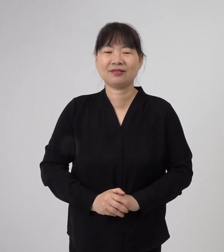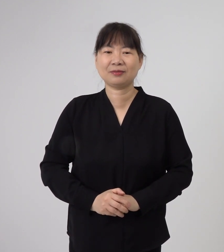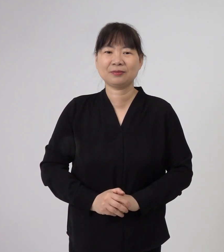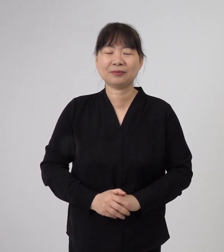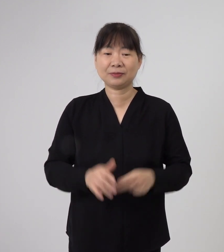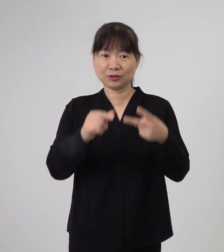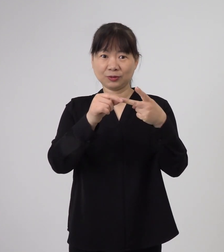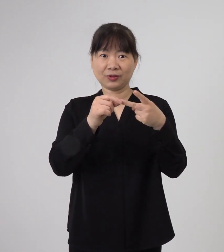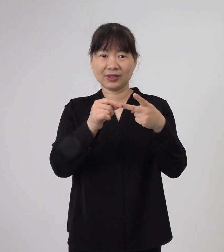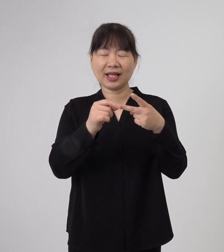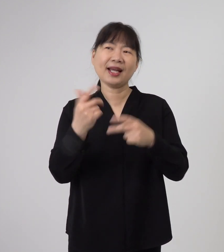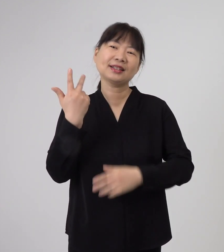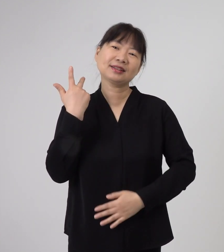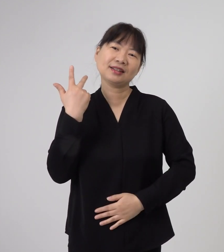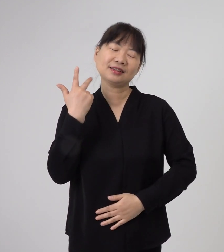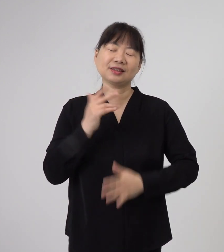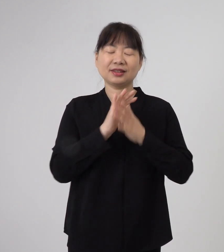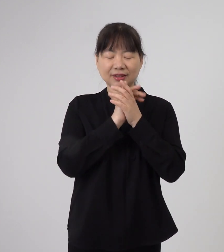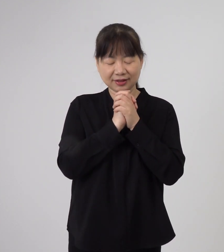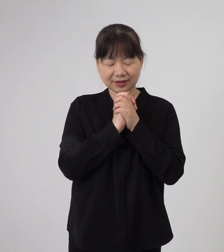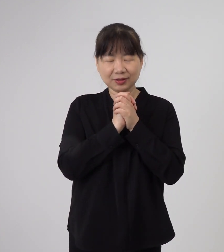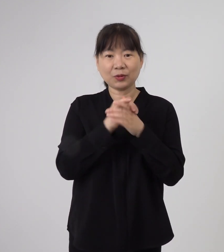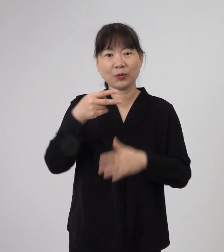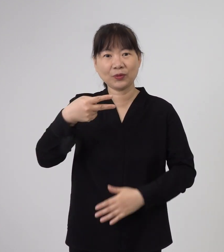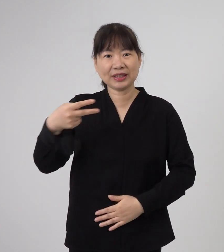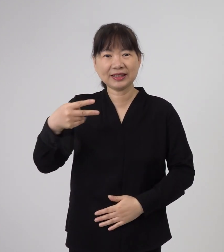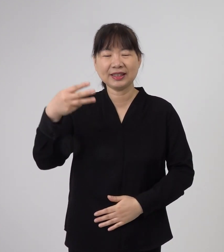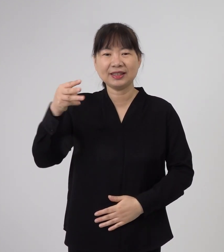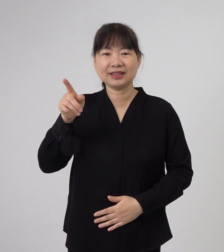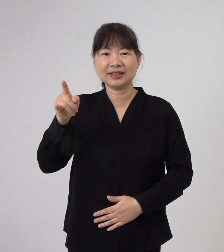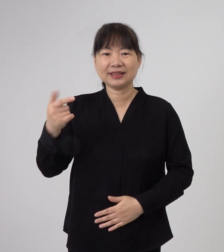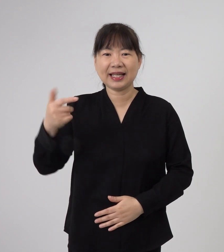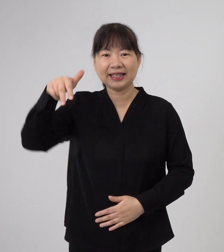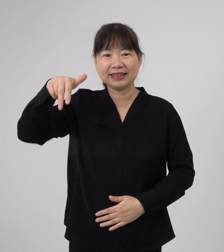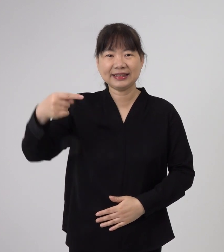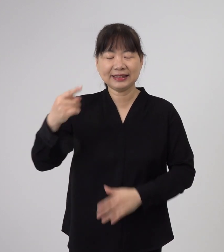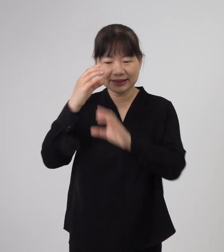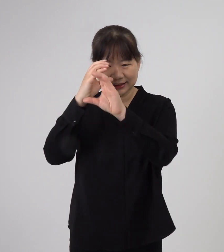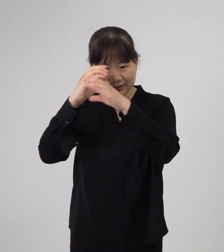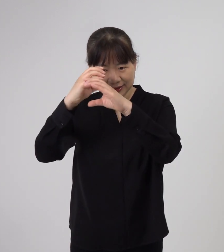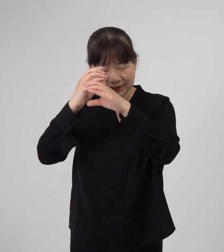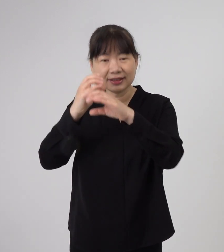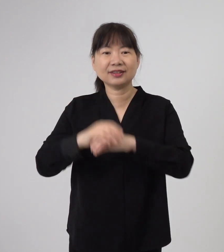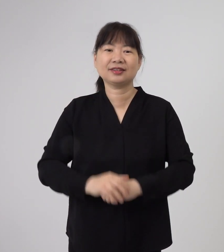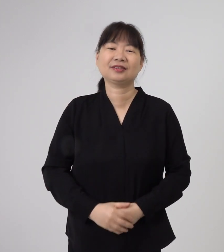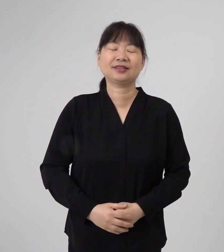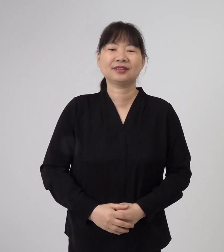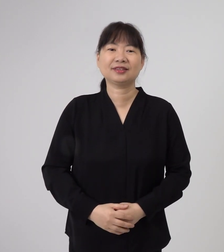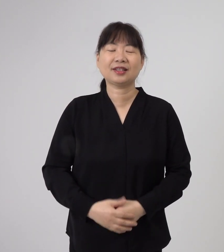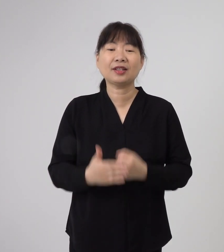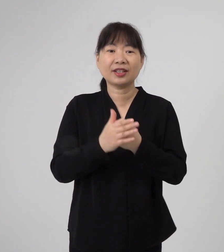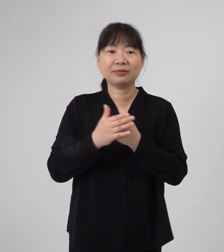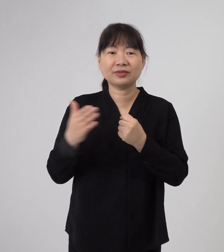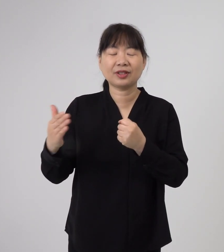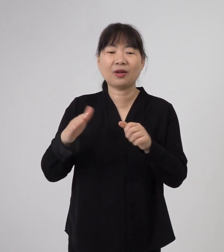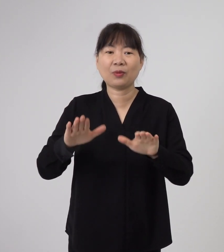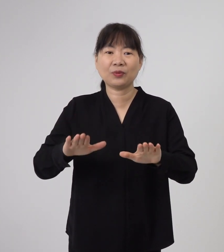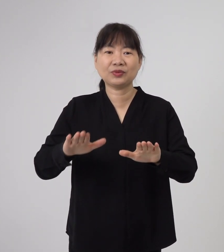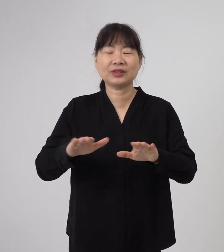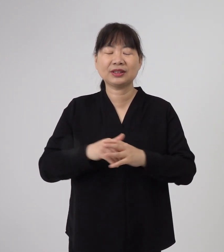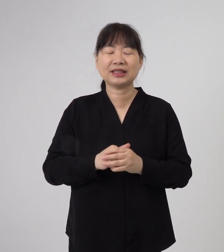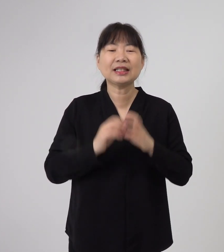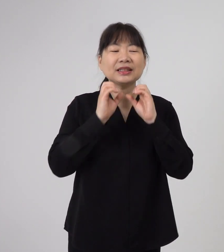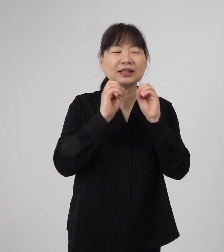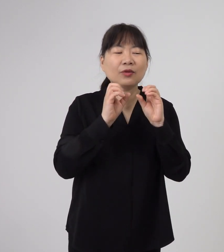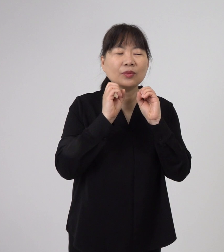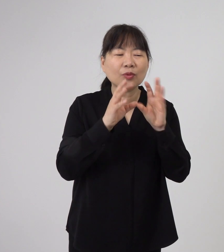그 다음에 두 번째, 지난주 기도는 렌즈이다. 기도는 렌즈이다. 그리고 이제 오늘